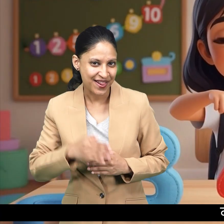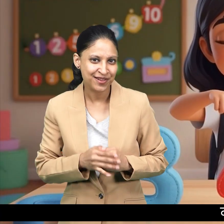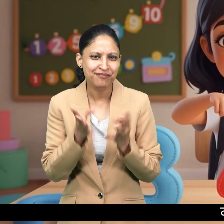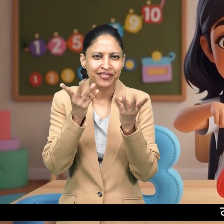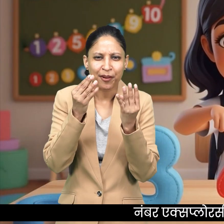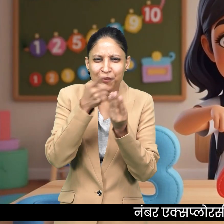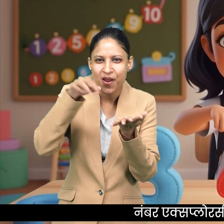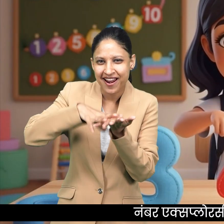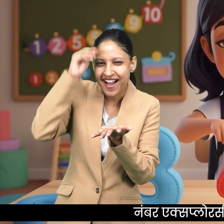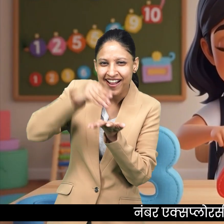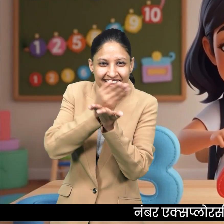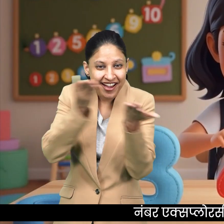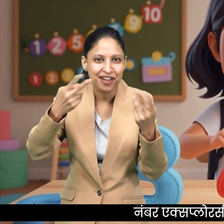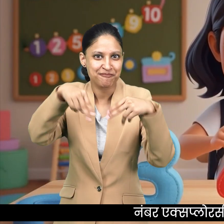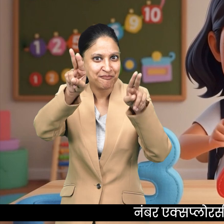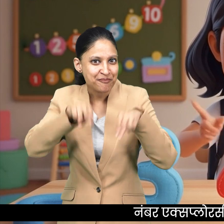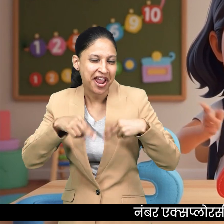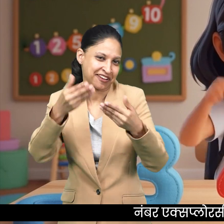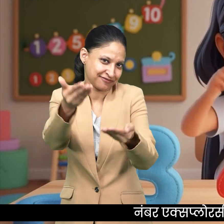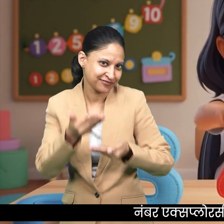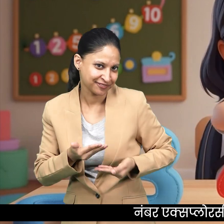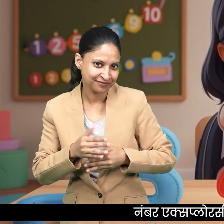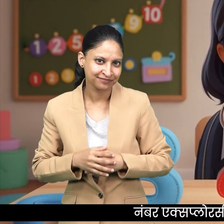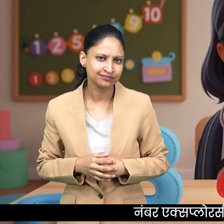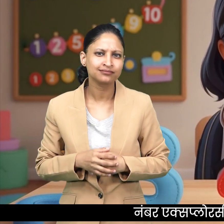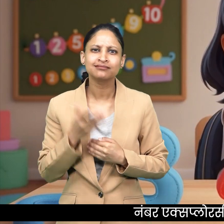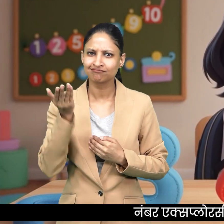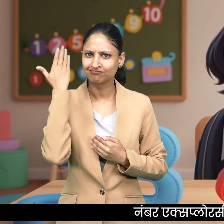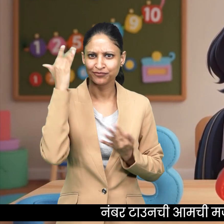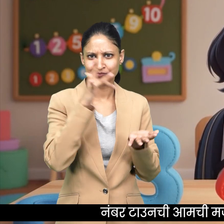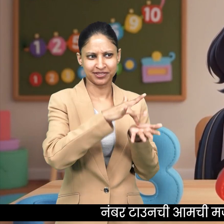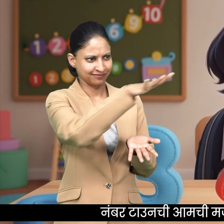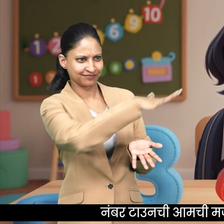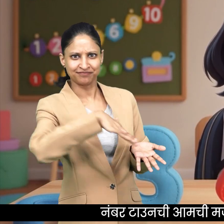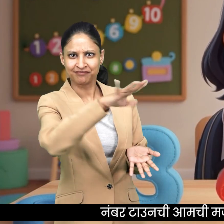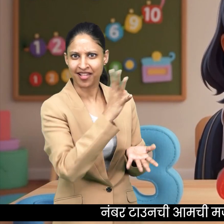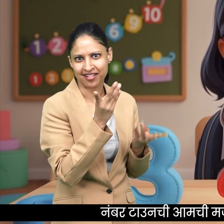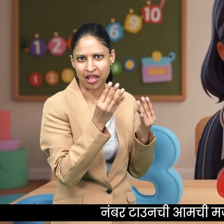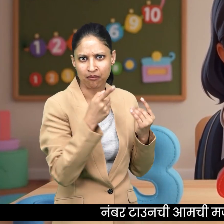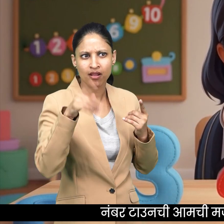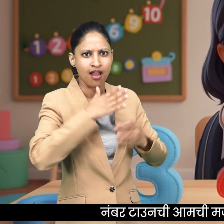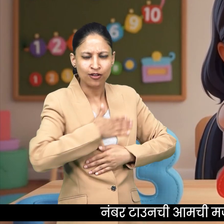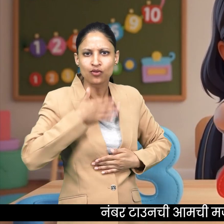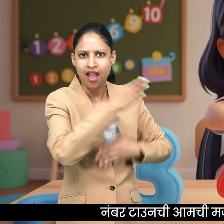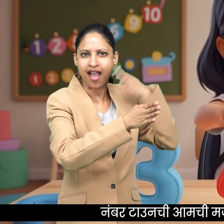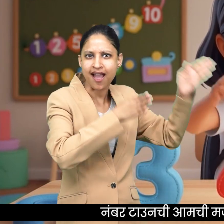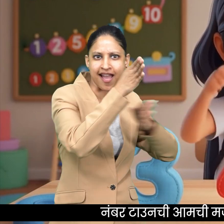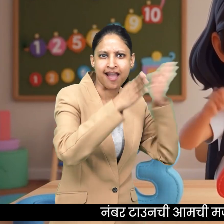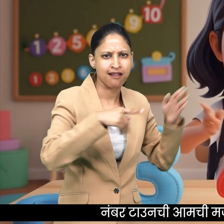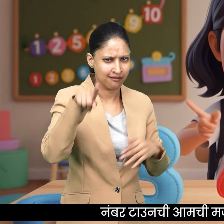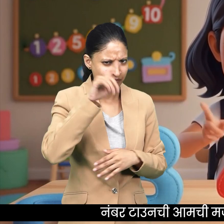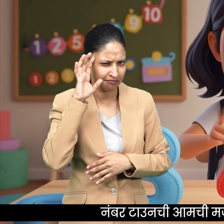नमस्कार नंबर एक्सप्लोरर, पुन्हा आपले स्वागत आहे. नंबर टाउनची आमची मजेदार सहल तुम्हाला आठवते